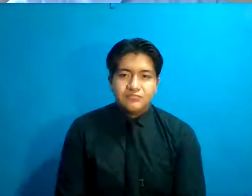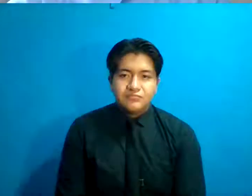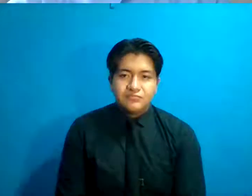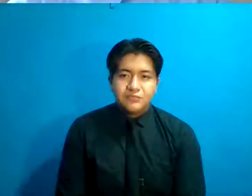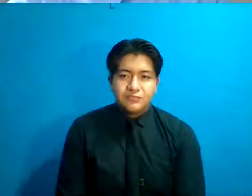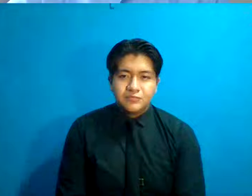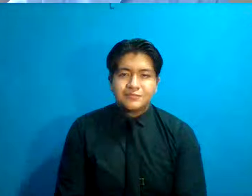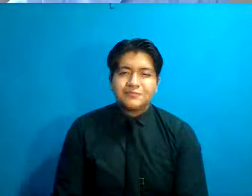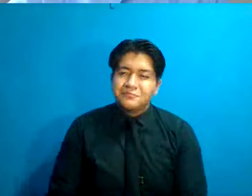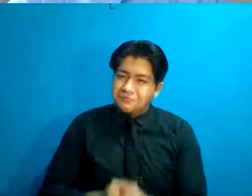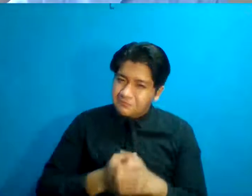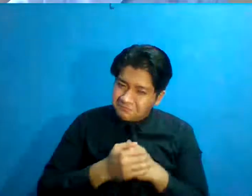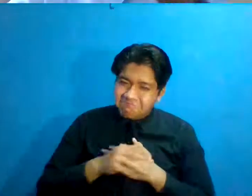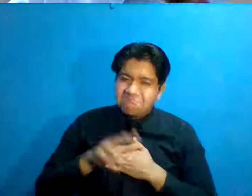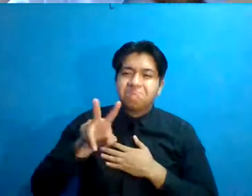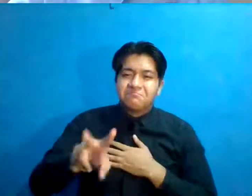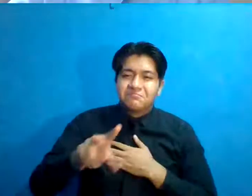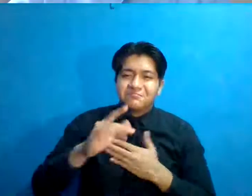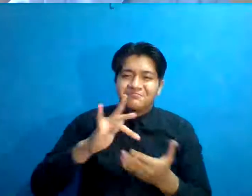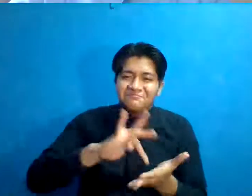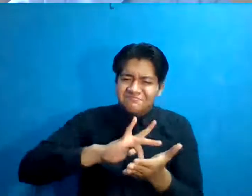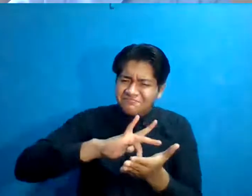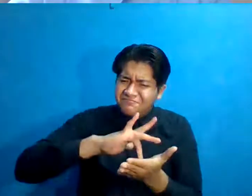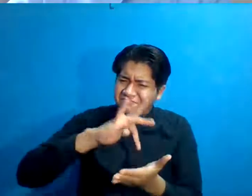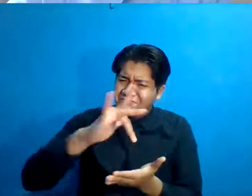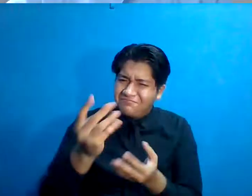Correcto, muchísimas gracias.